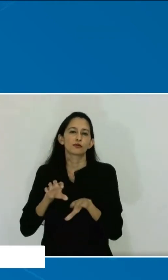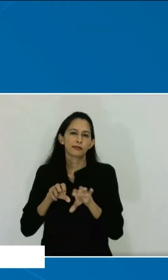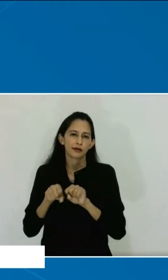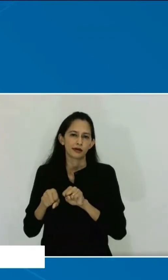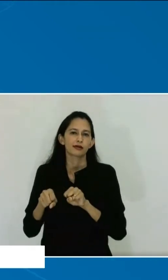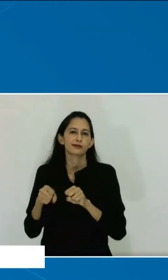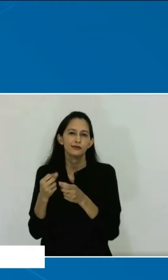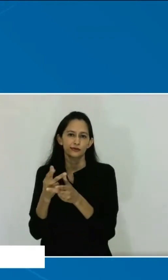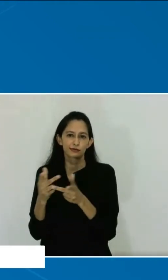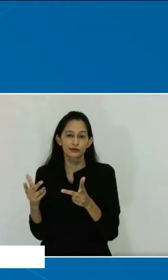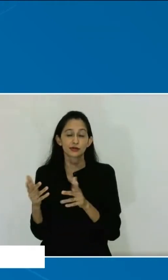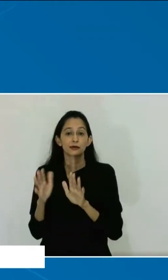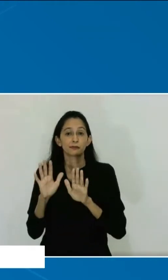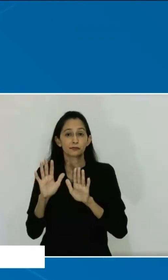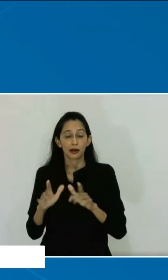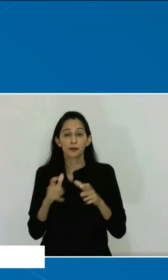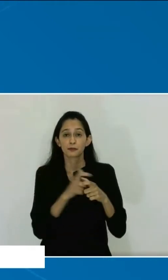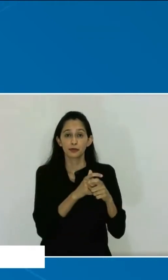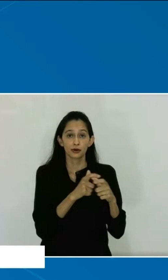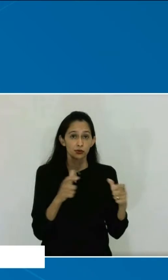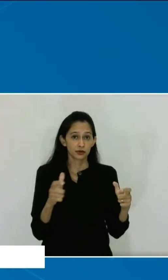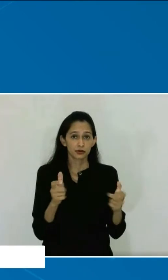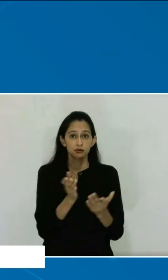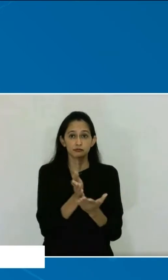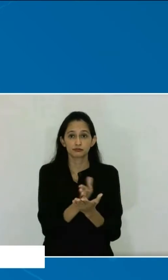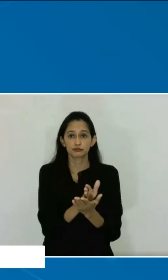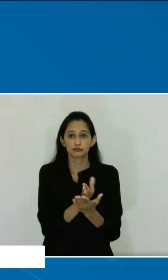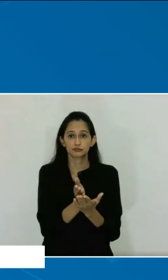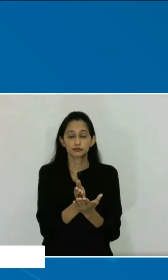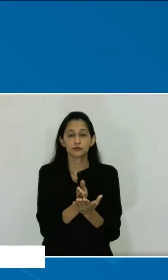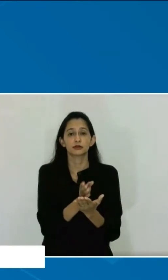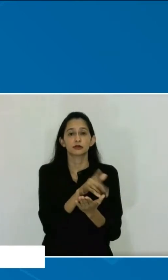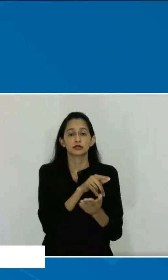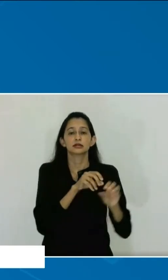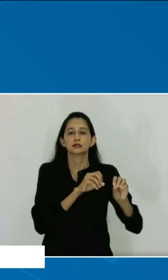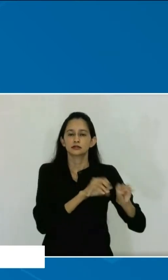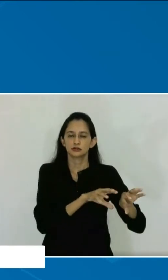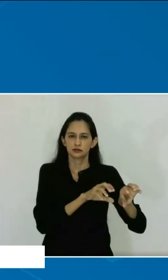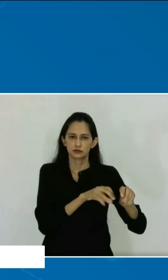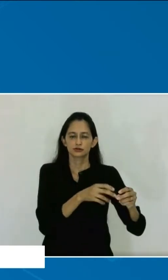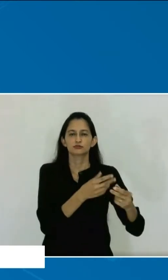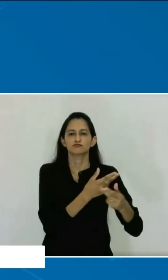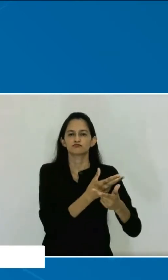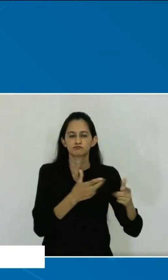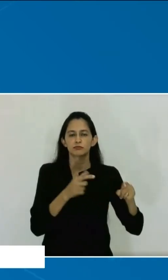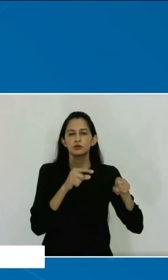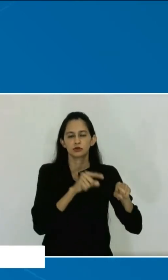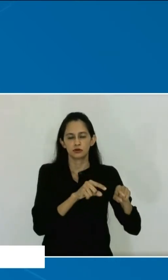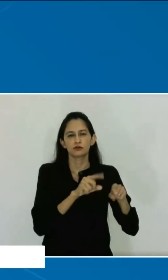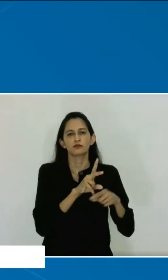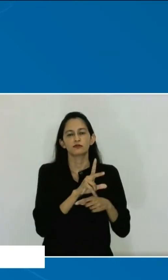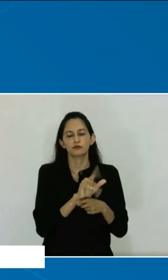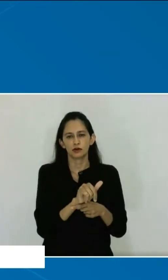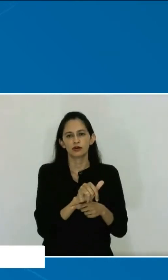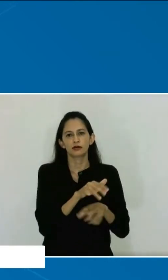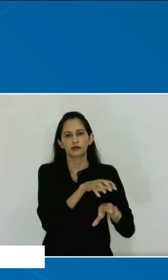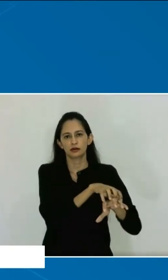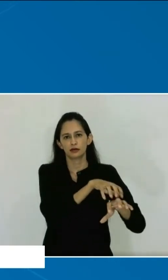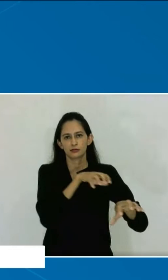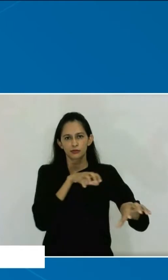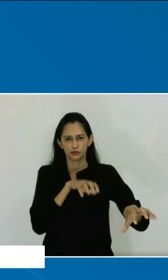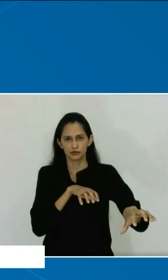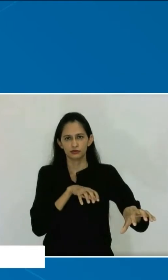né? Mas a grande maioria das atividades de ensino, elas serão realizadas de forma remota. Isso